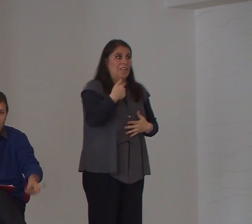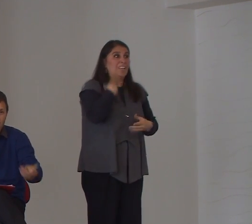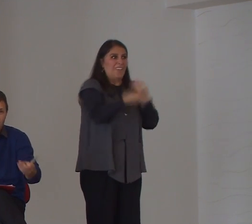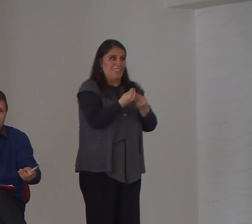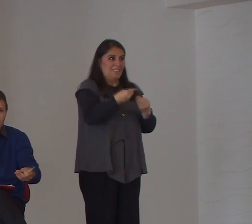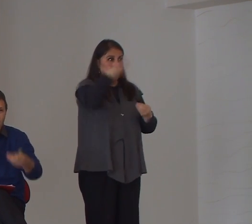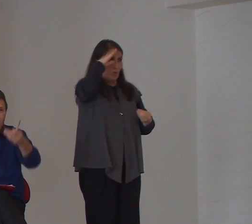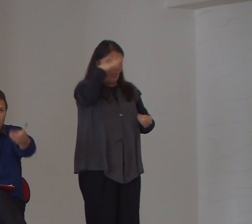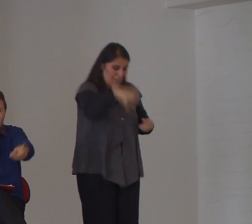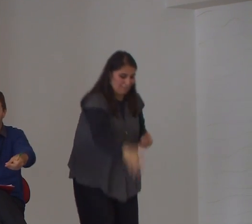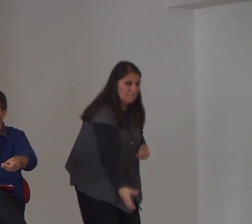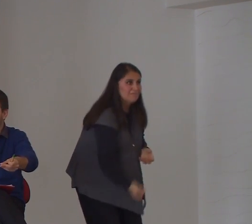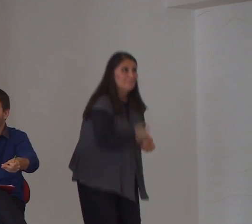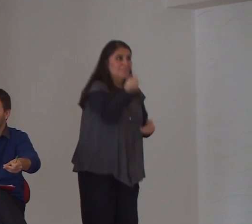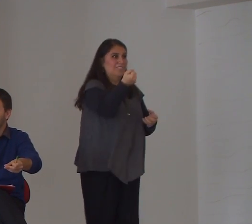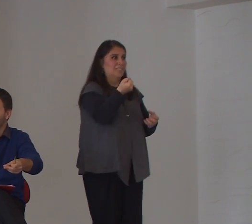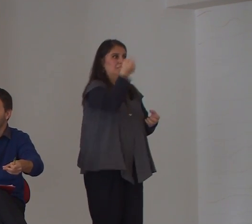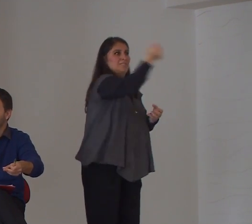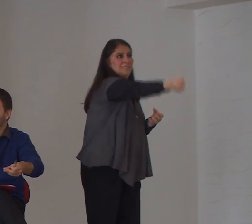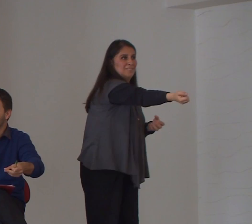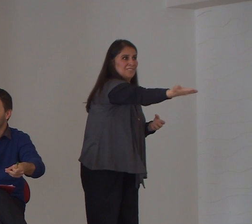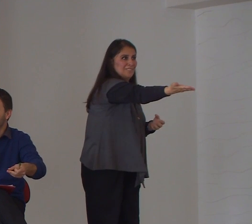agacha, levanta el zapato y se lo da.